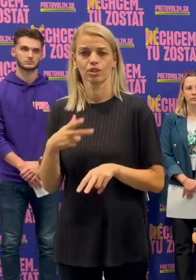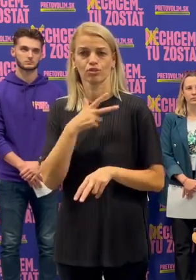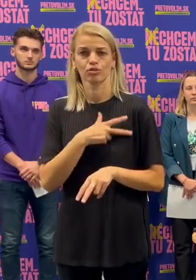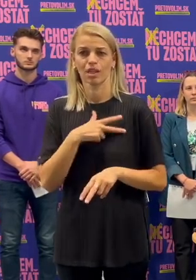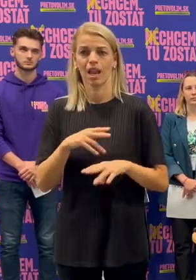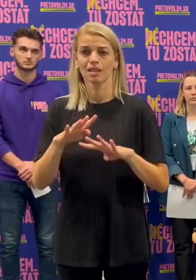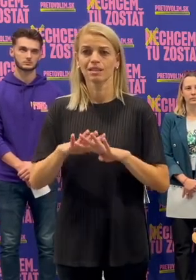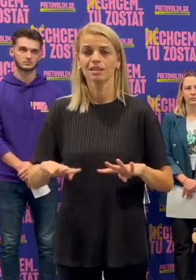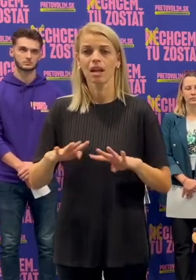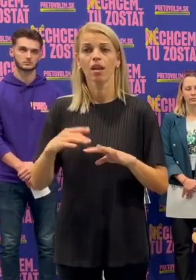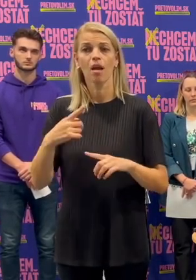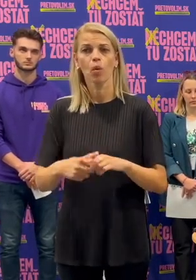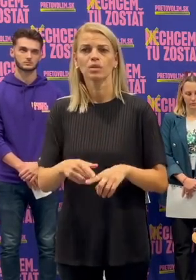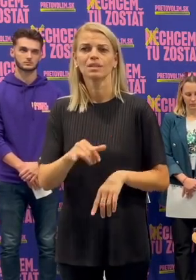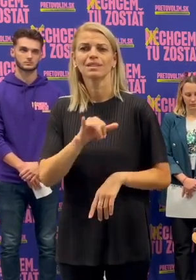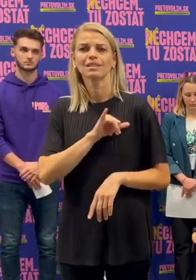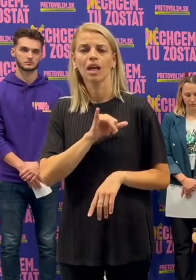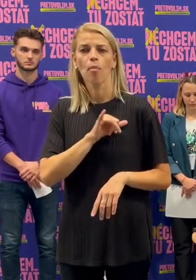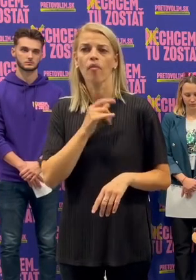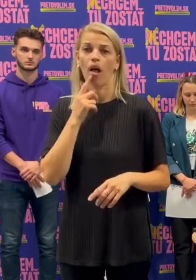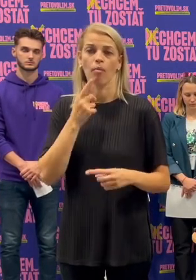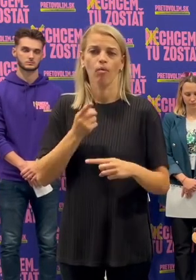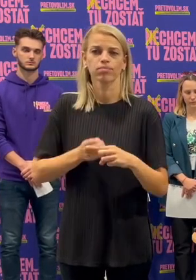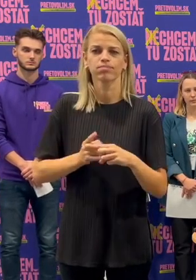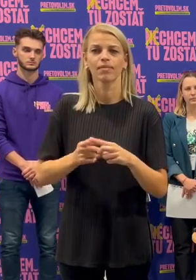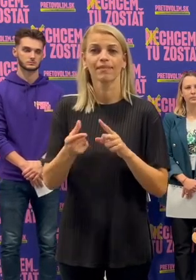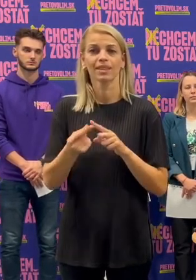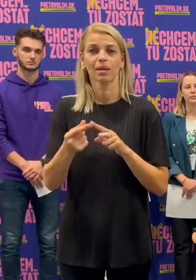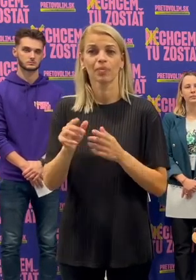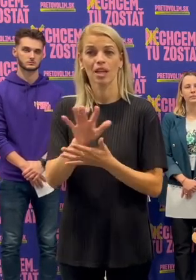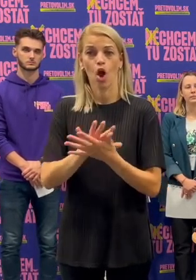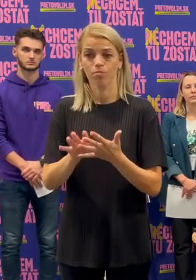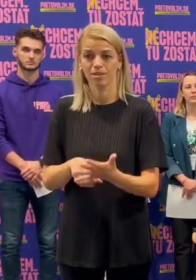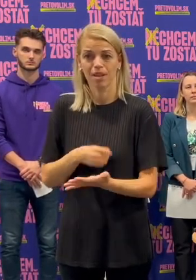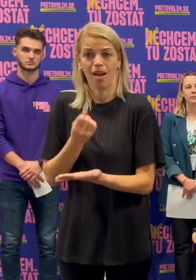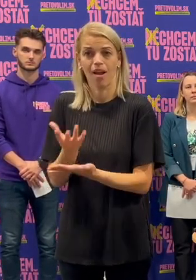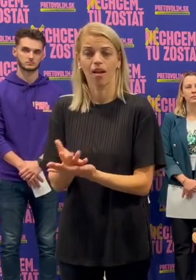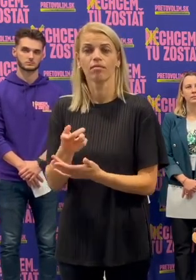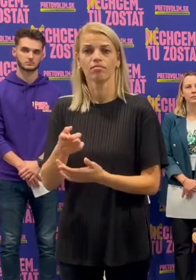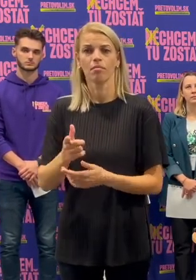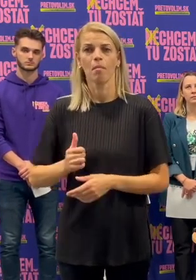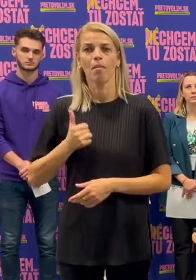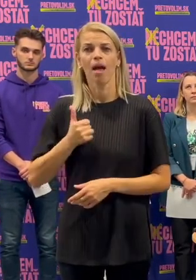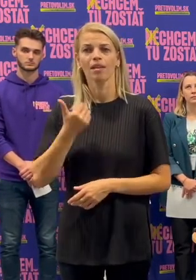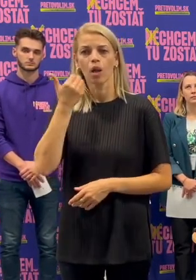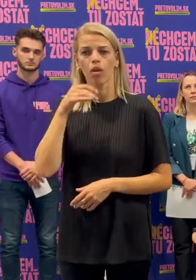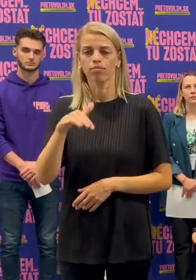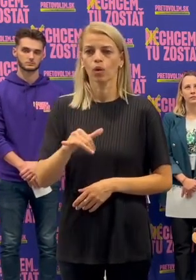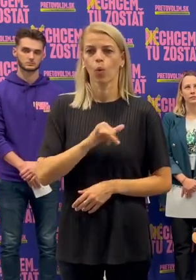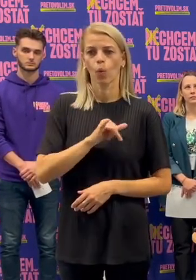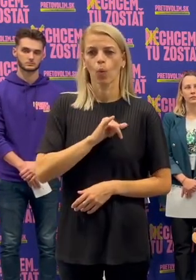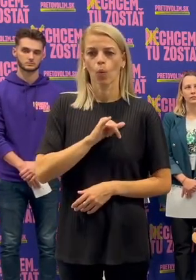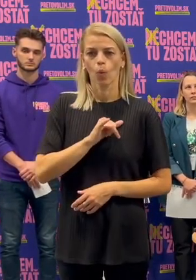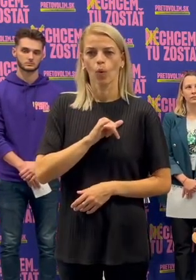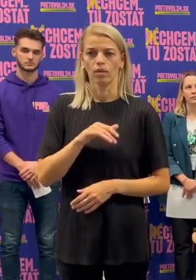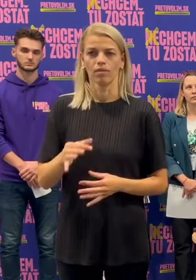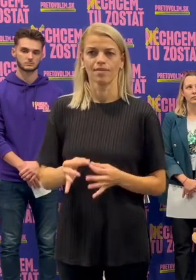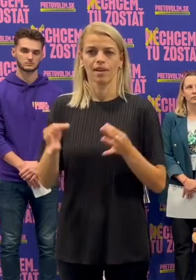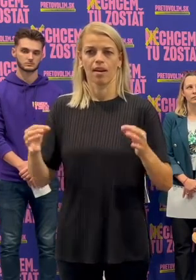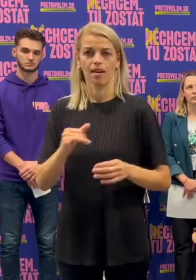prinášať rôzny zaujímavý, možno niekedy aj často vtipný obsah, aby sme vzbudili u mladých ľudí záujem o veci